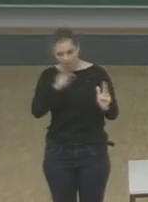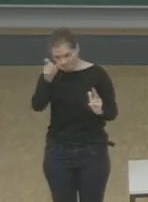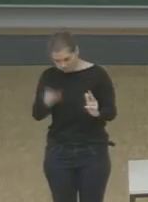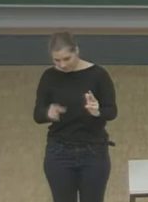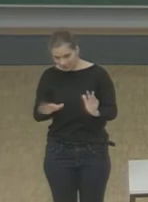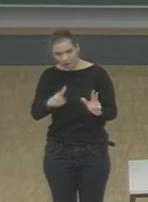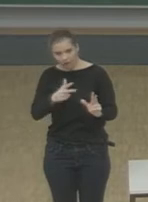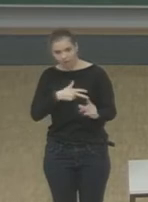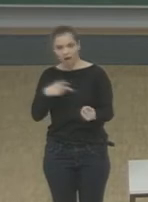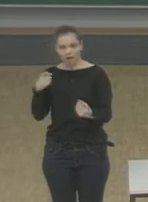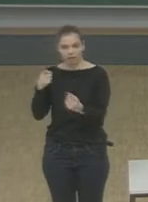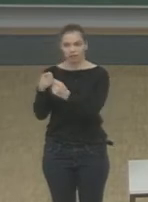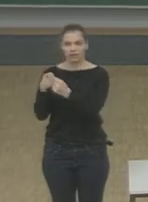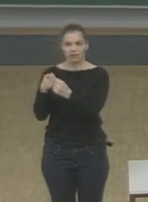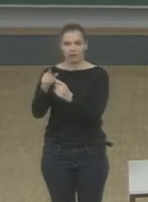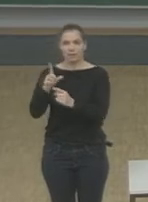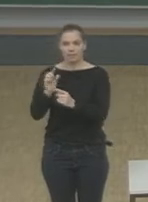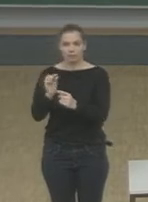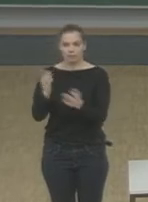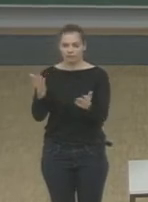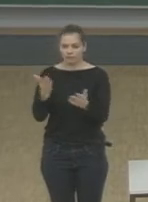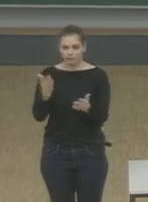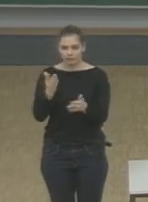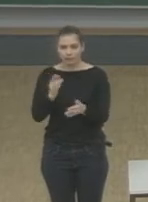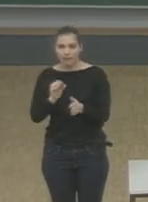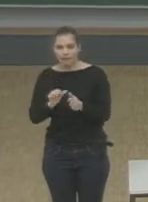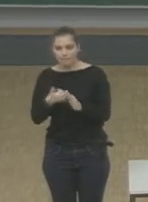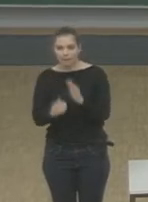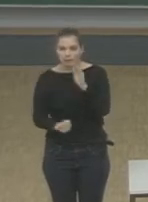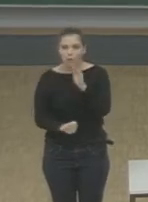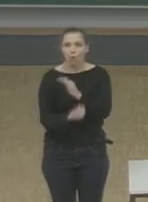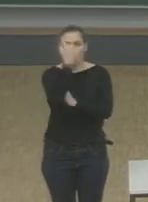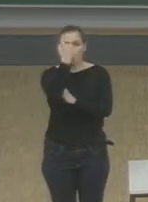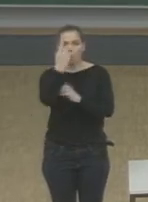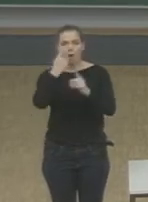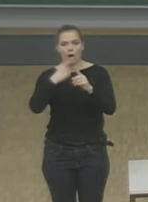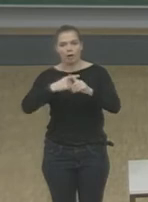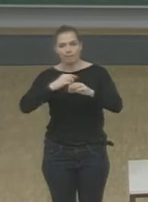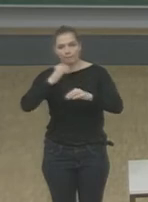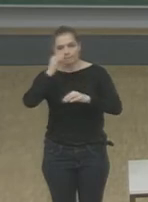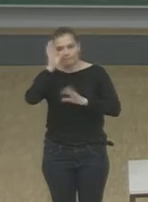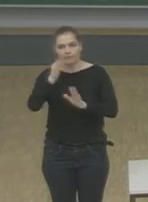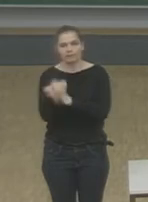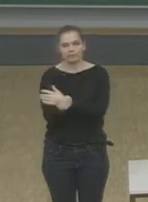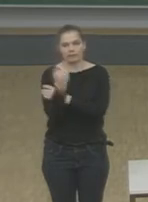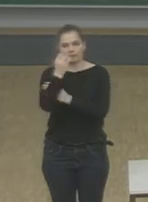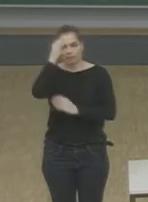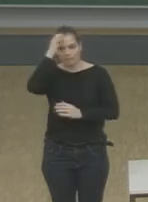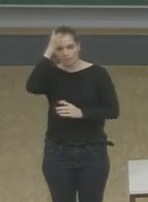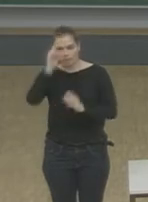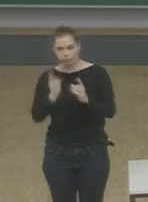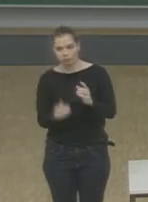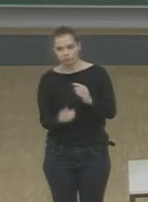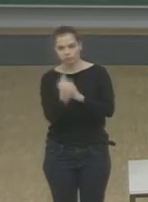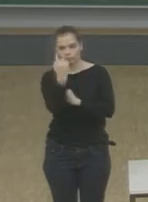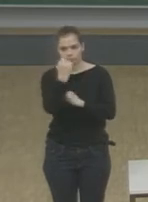Menschen, nämlich die höchste und proportionierlichste Bildung seiner Kräfte zu einem Ganzen.